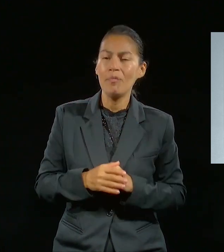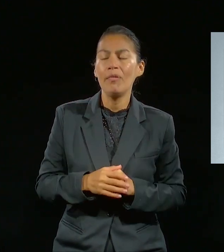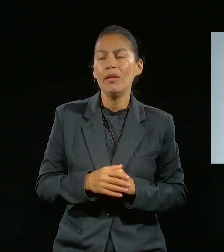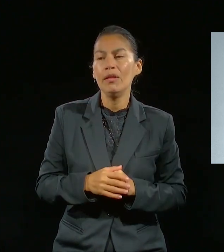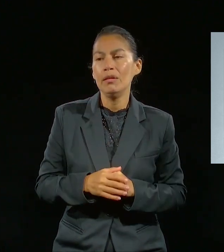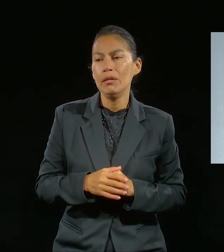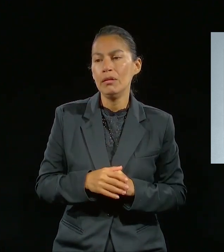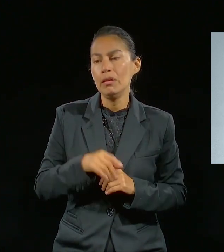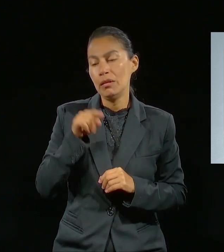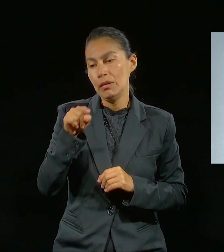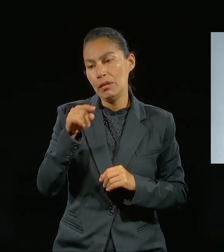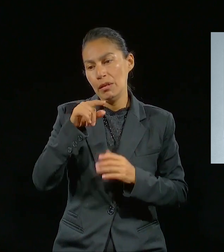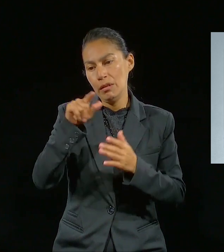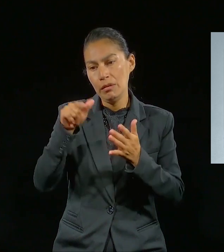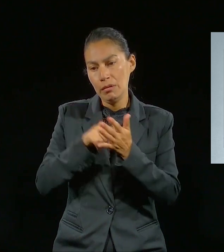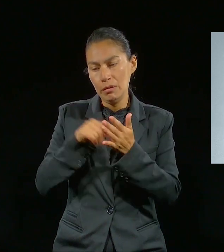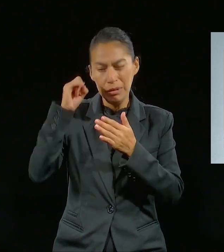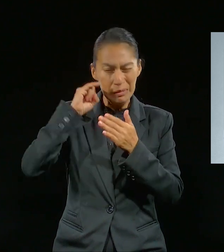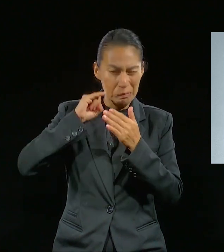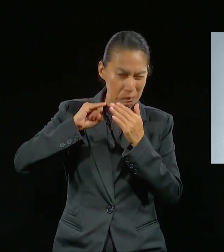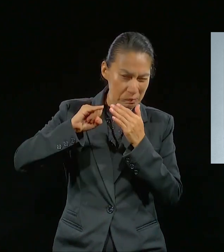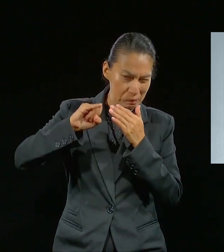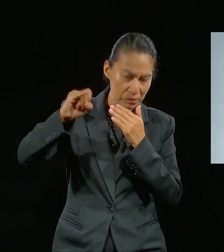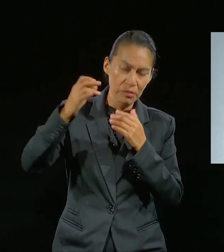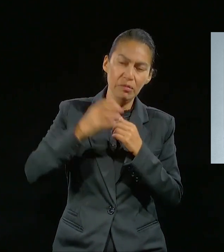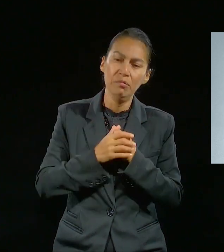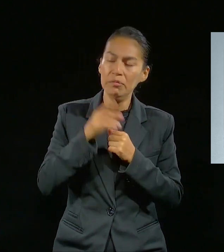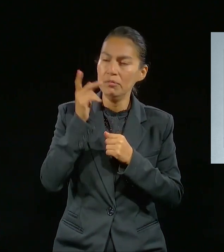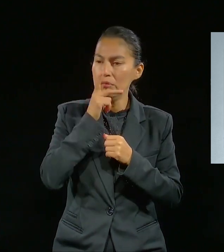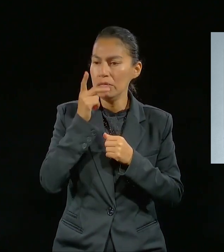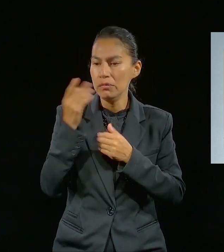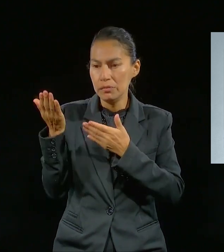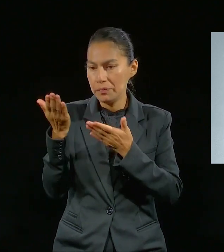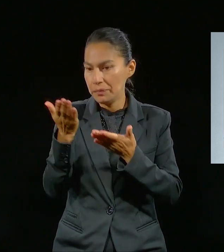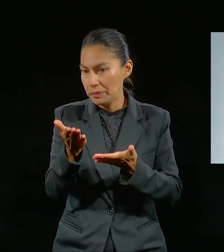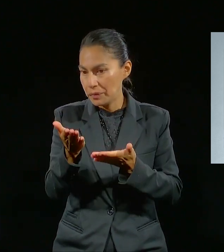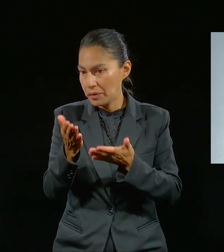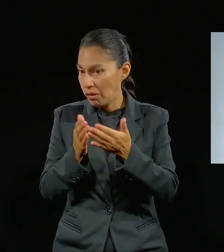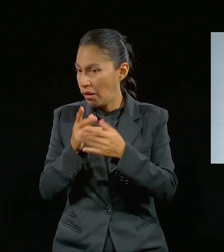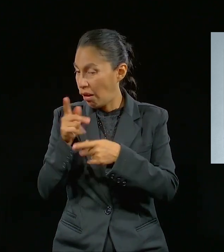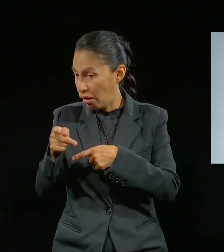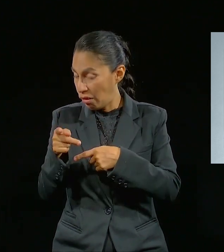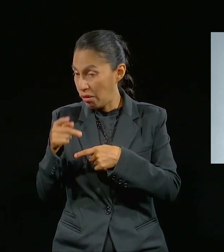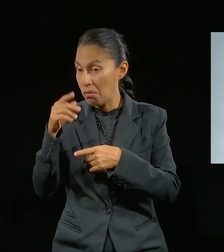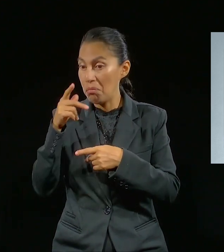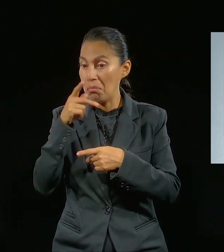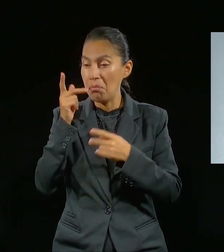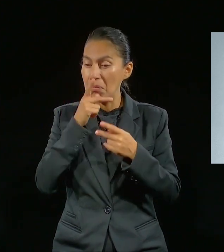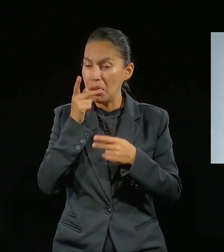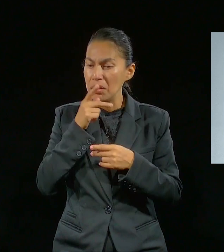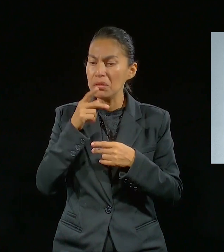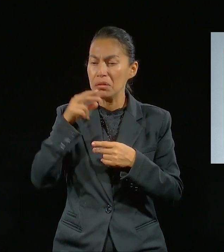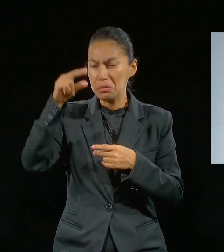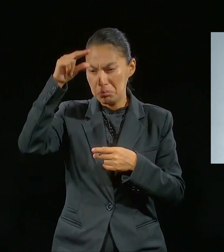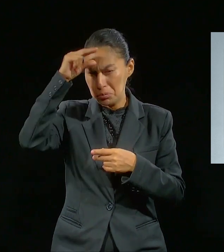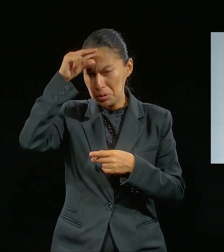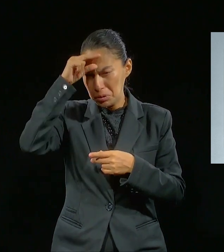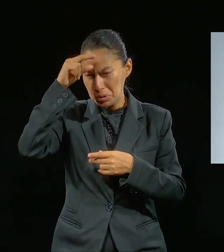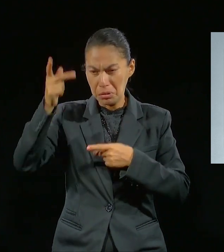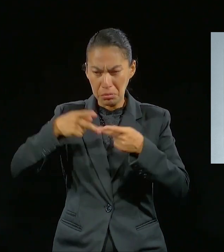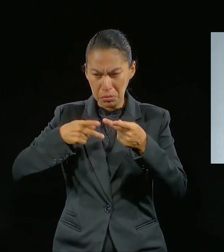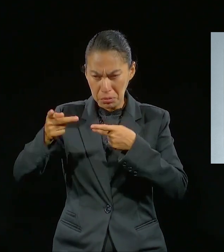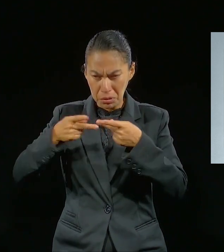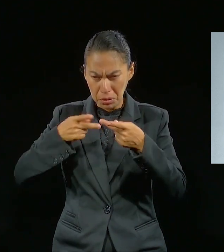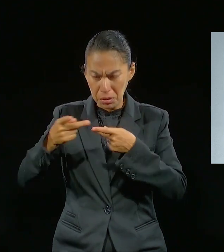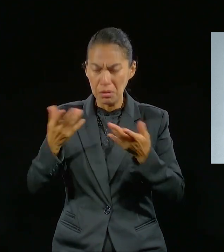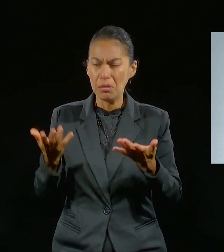visita en esos lugares tan lejanos, que llegara un pastor con esa preparación, con ese amor, hablando